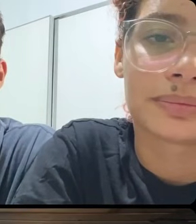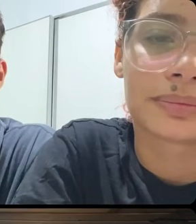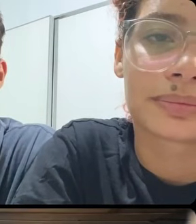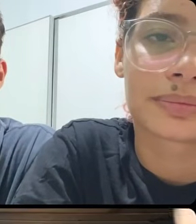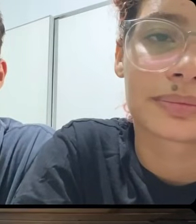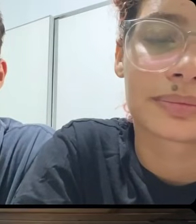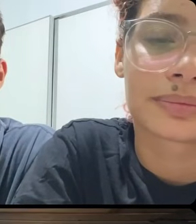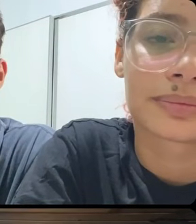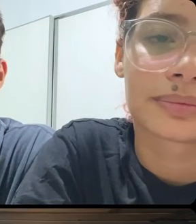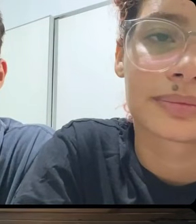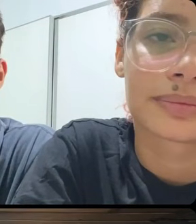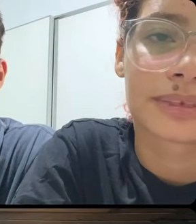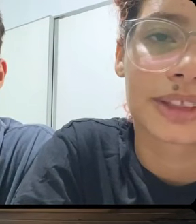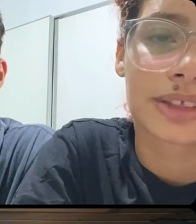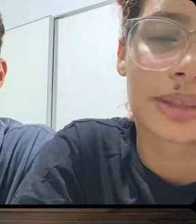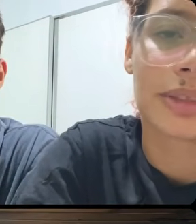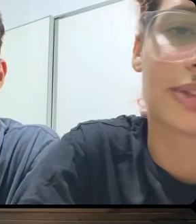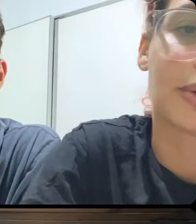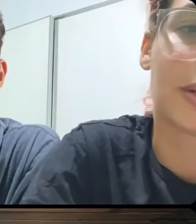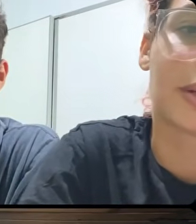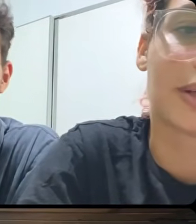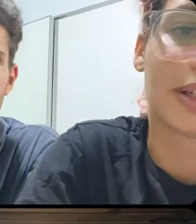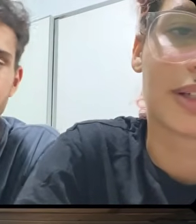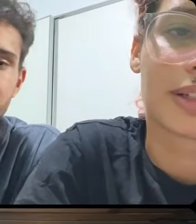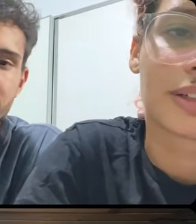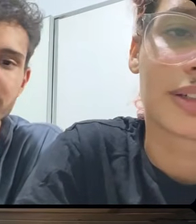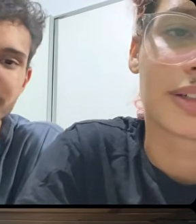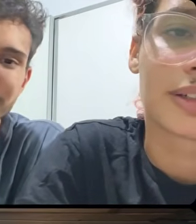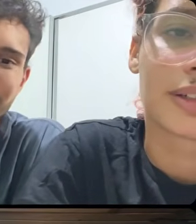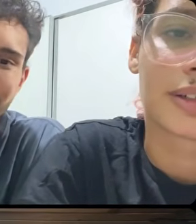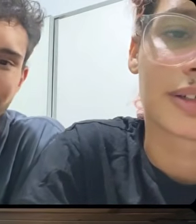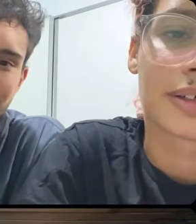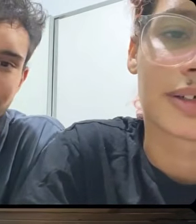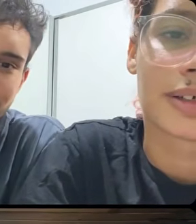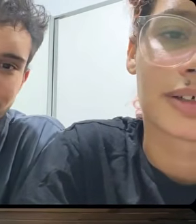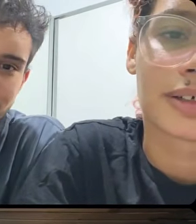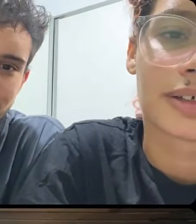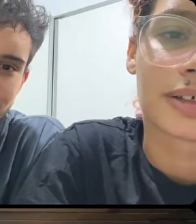Tchauzinho. Deus abençoe. Obrigado. Deus Boa abençoe. noite para vocês. Tchau. Muito obrigado. Pode ser.